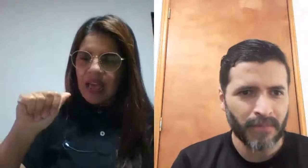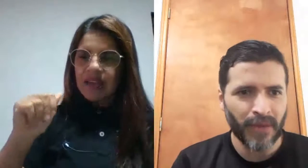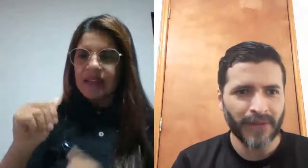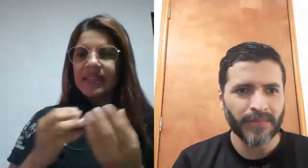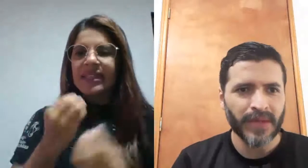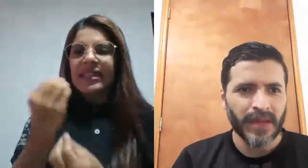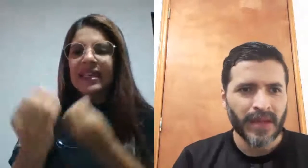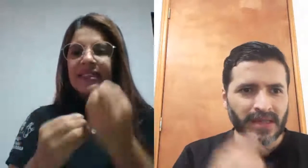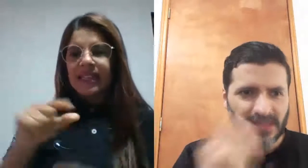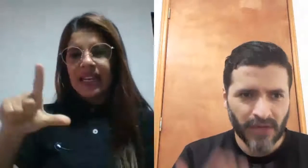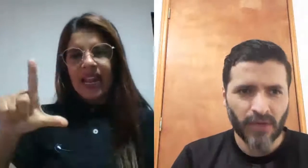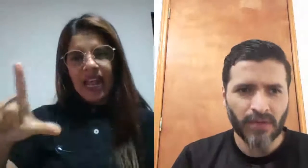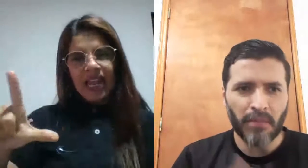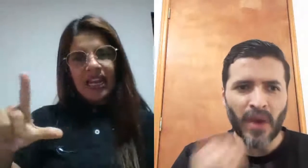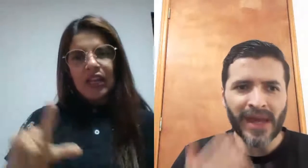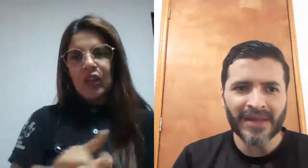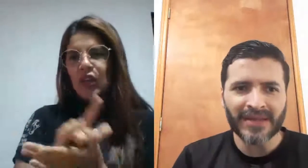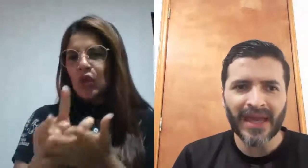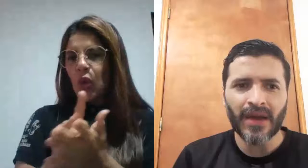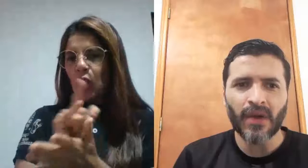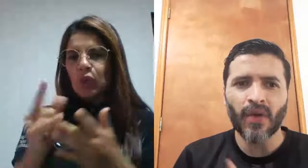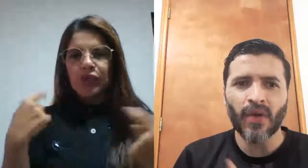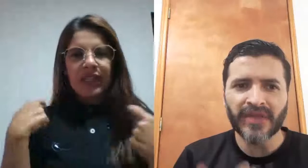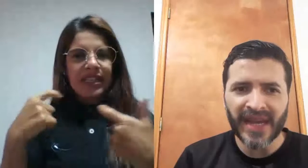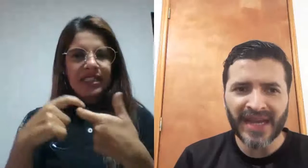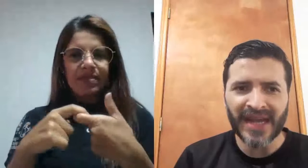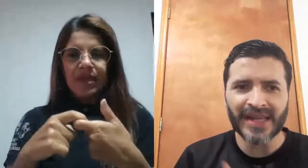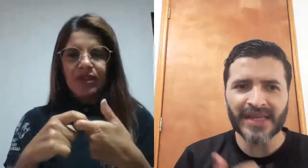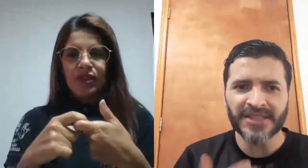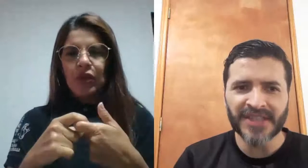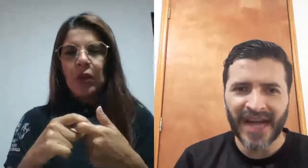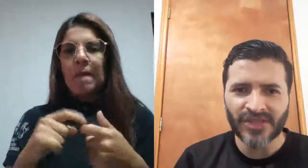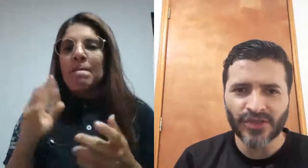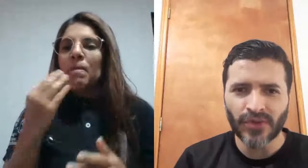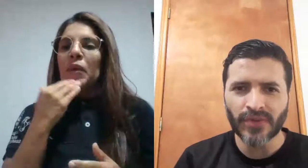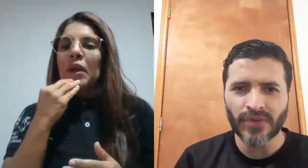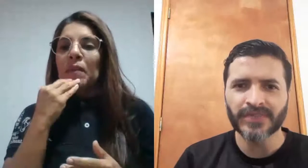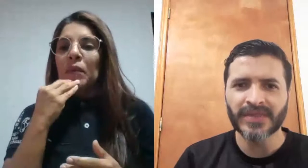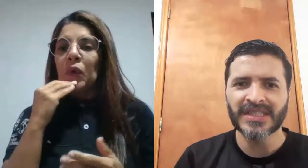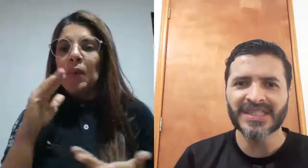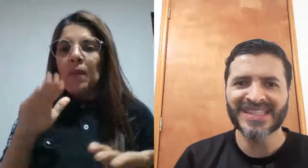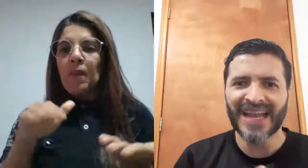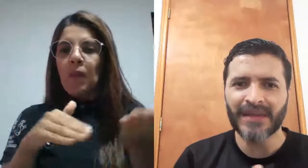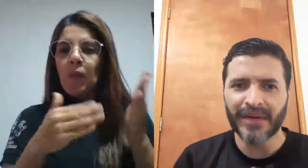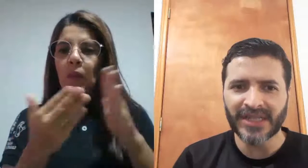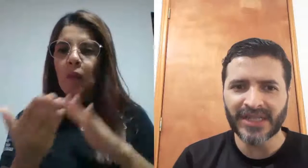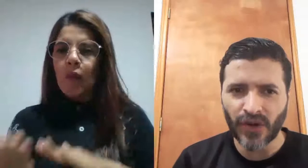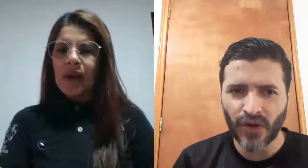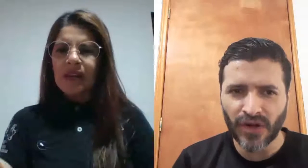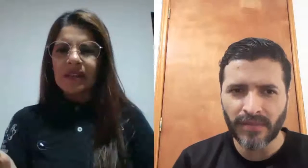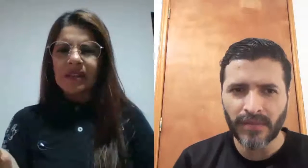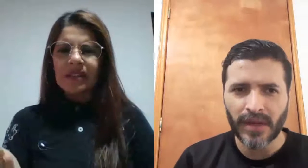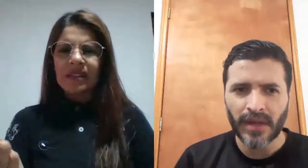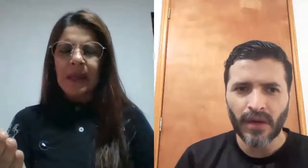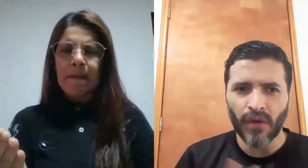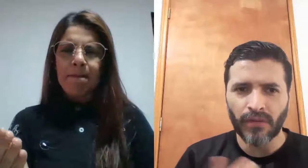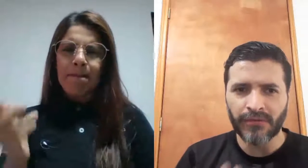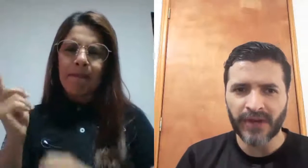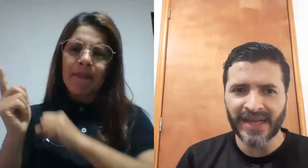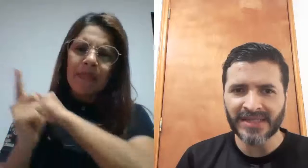¿Listo? Bueno, sigo. Muerte, condena, rechazo,